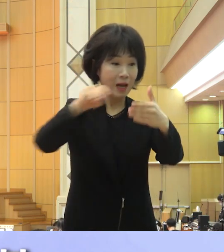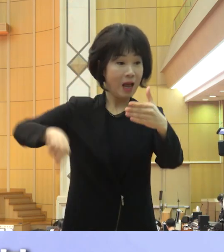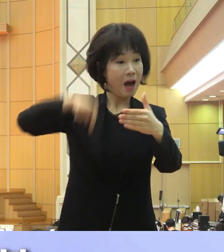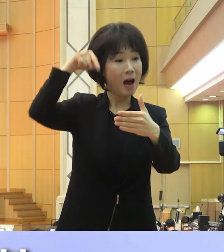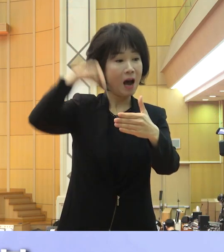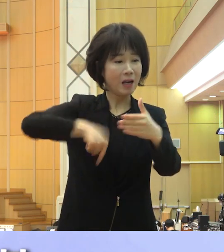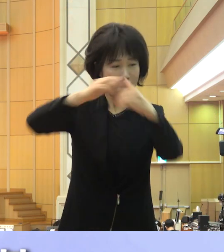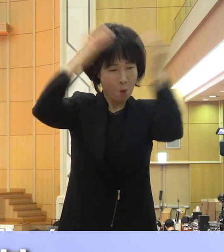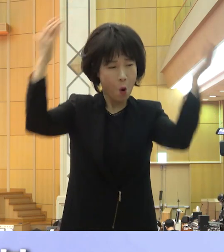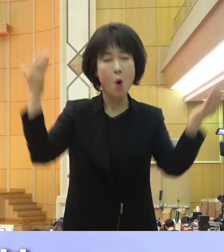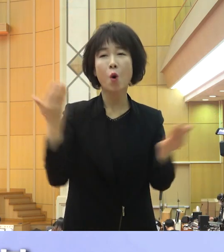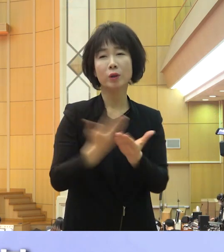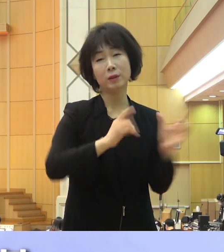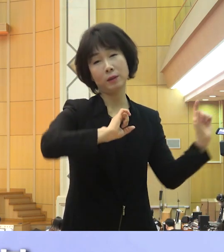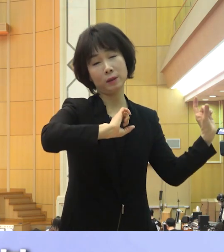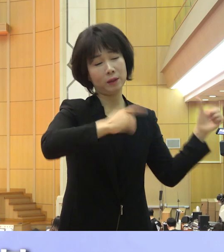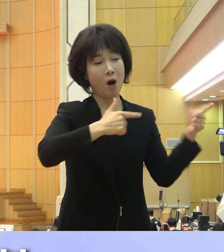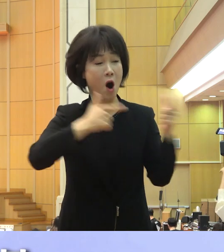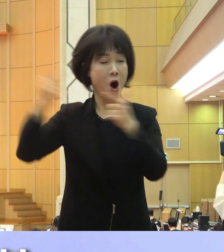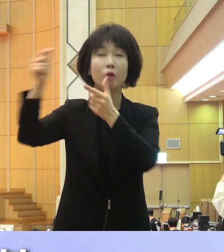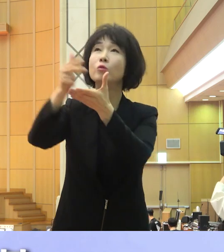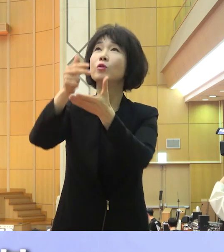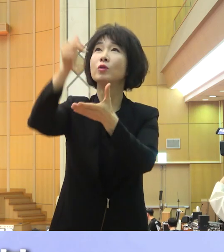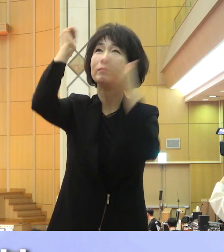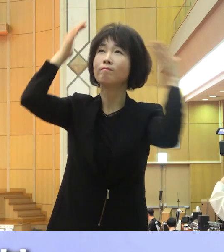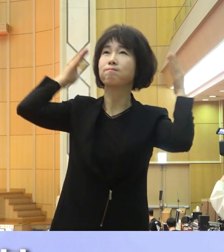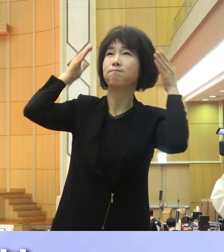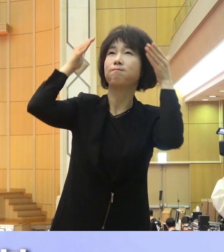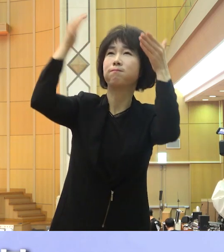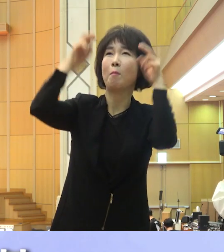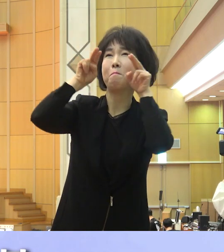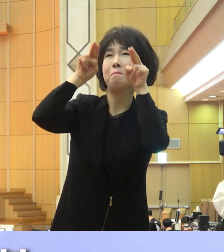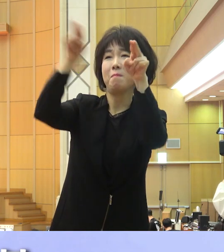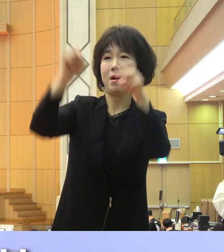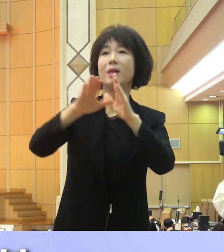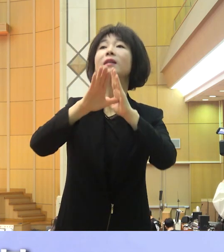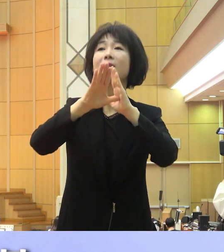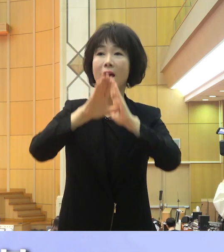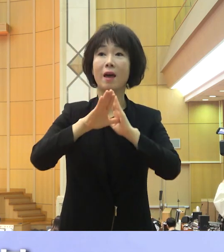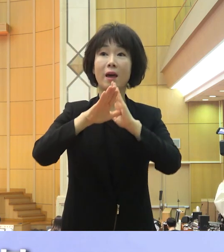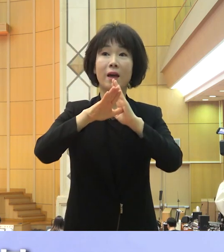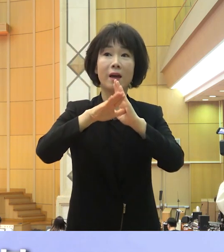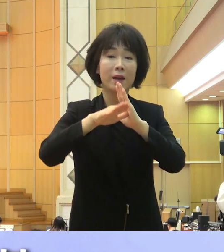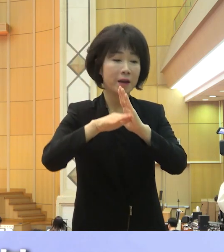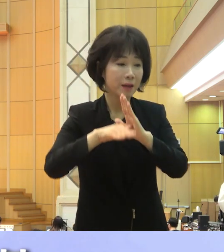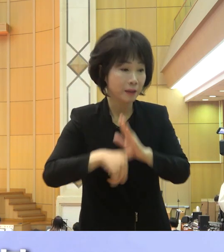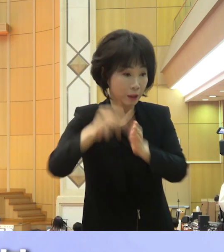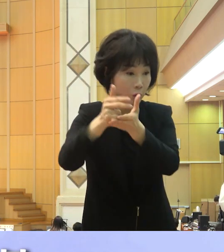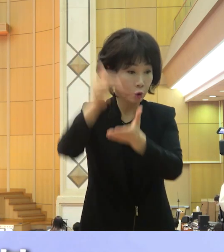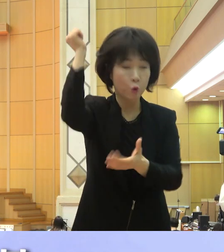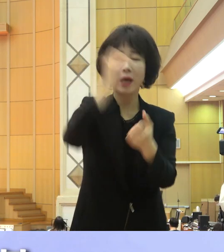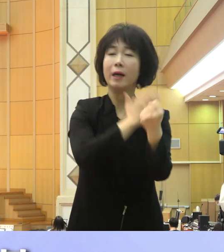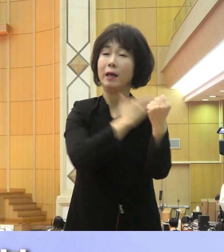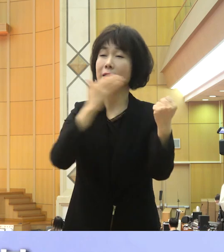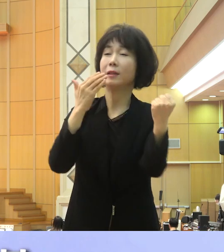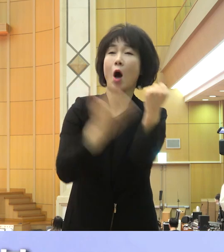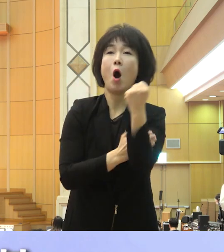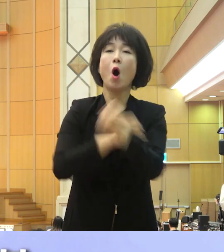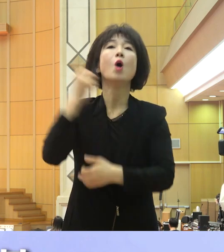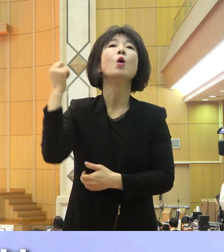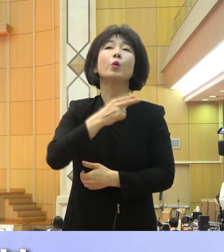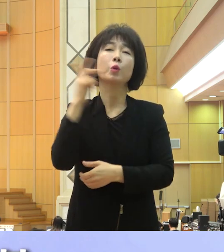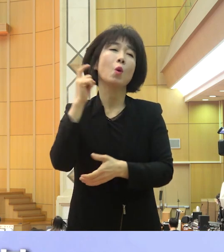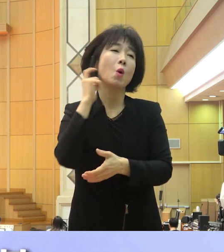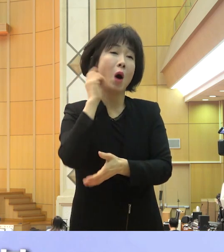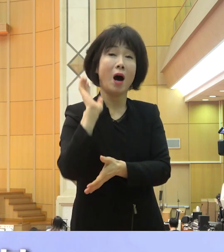내 안에 모든 것 주를 바랄 때 주의 능력